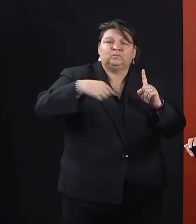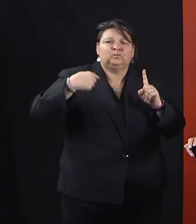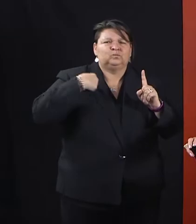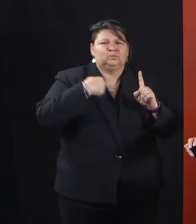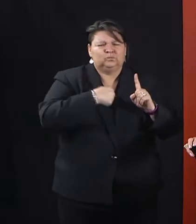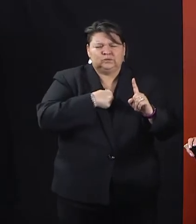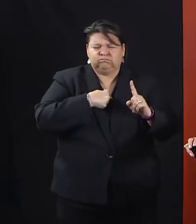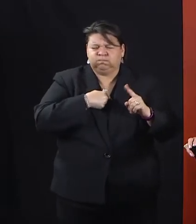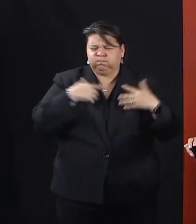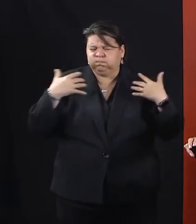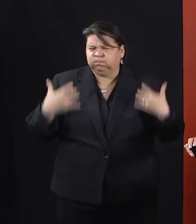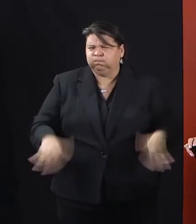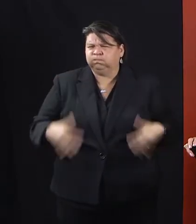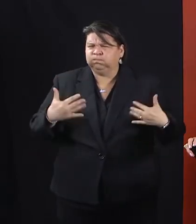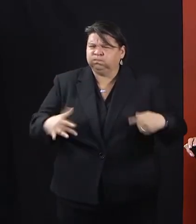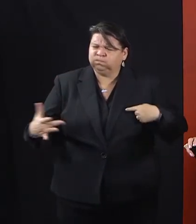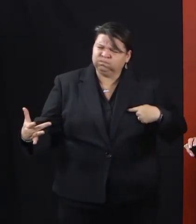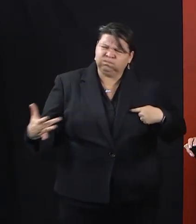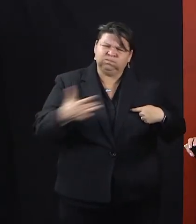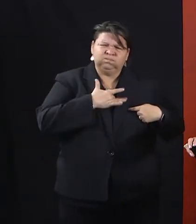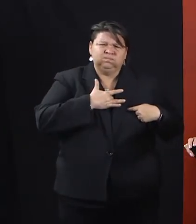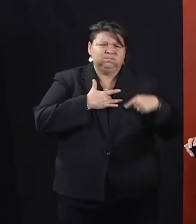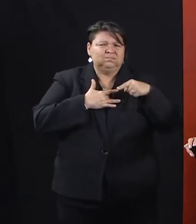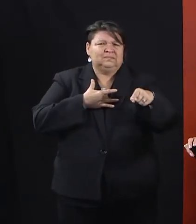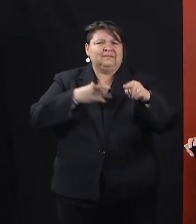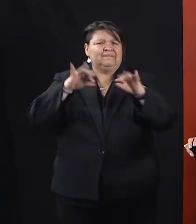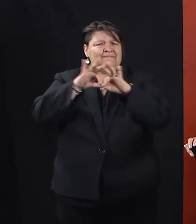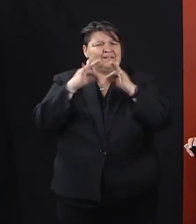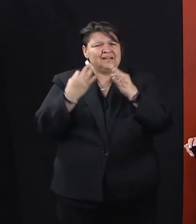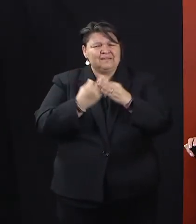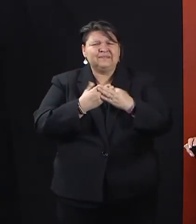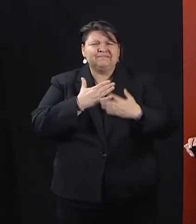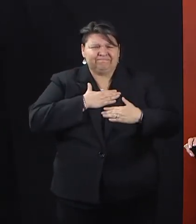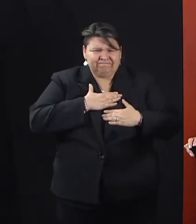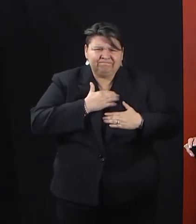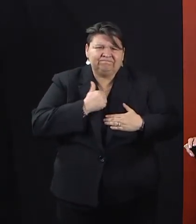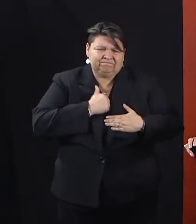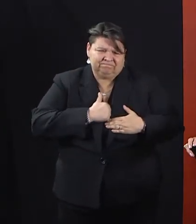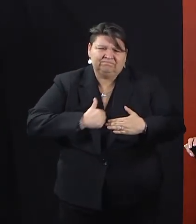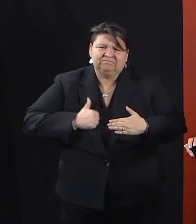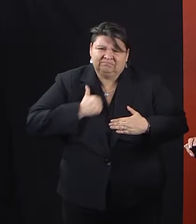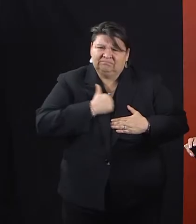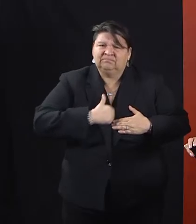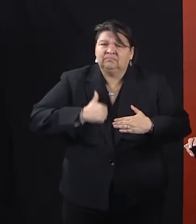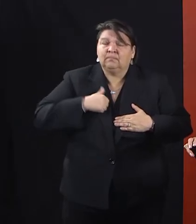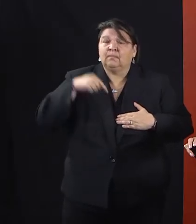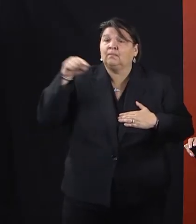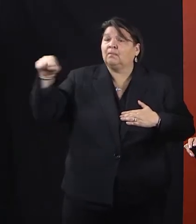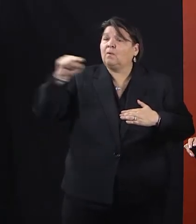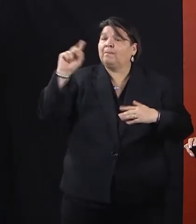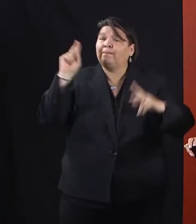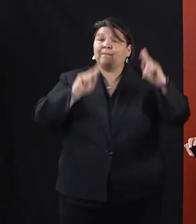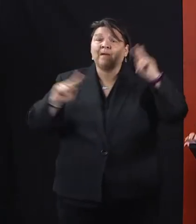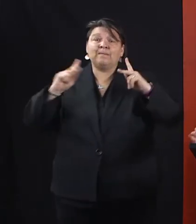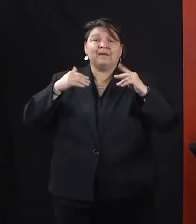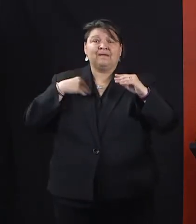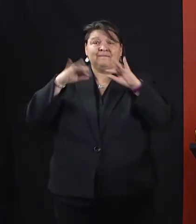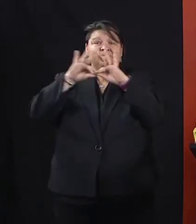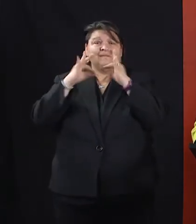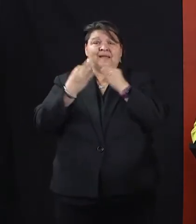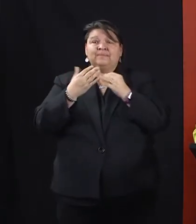family of the one we lost and to every loved one who's struggling with ill family members during this